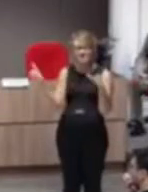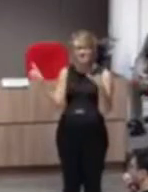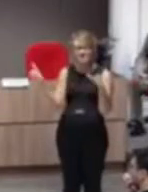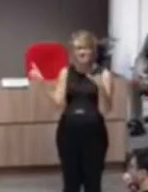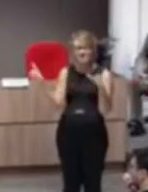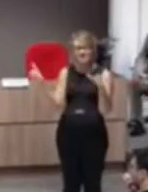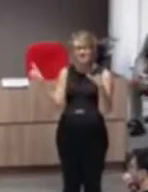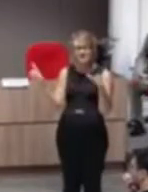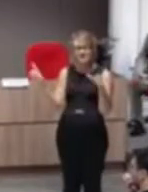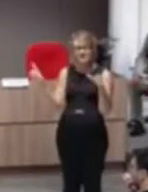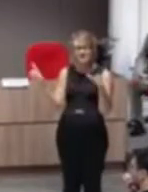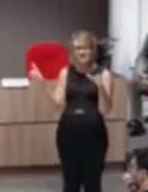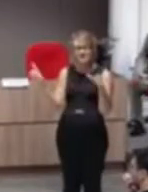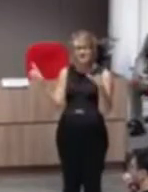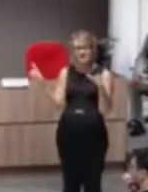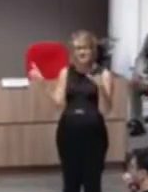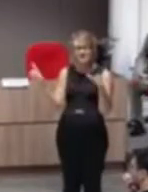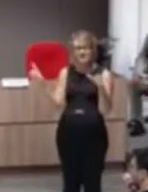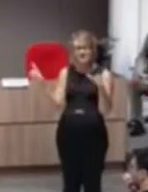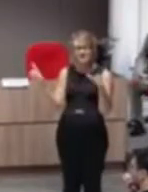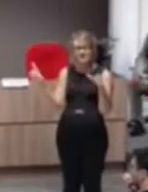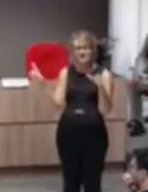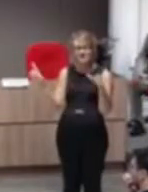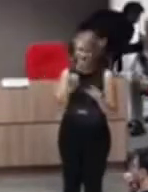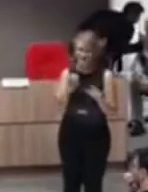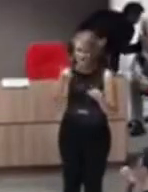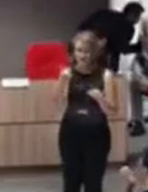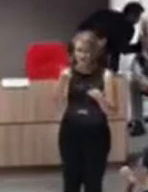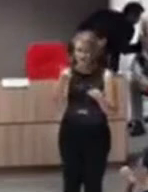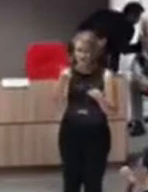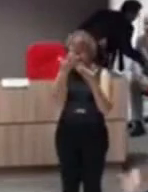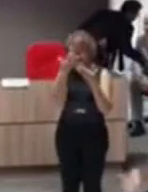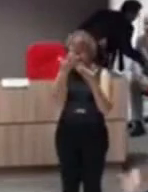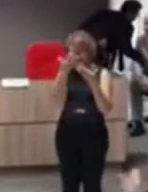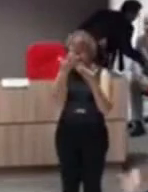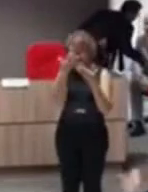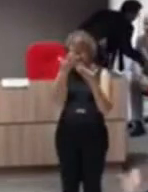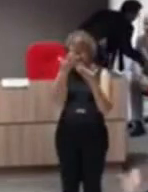pelo trabalho. Acho que é isso. É isso, gente. Obrigada.